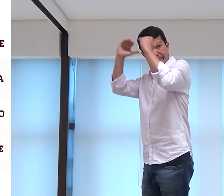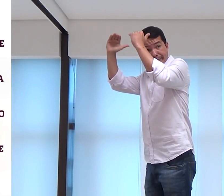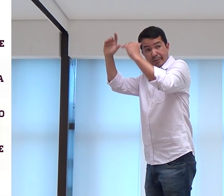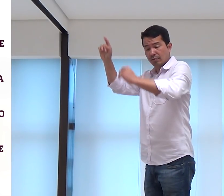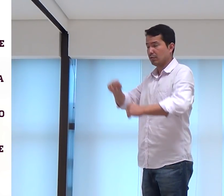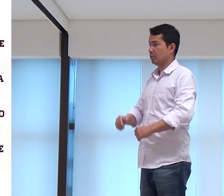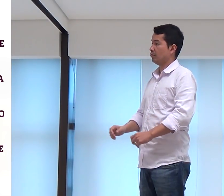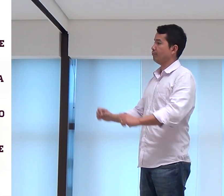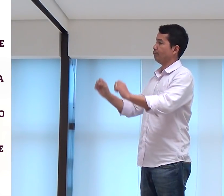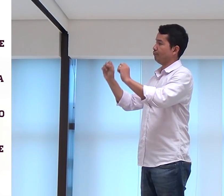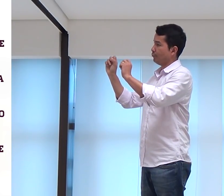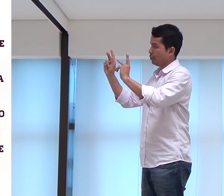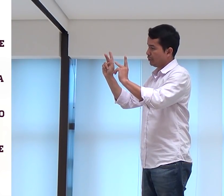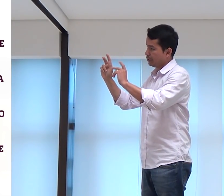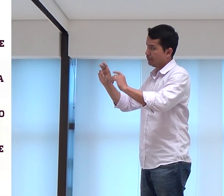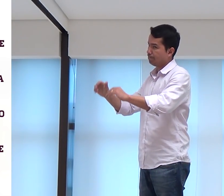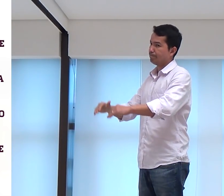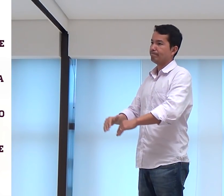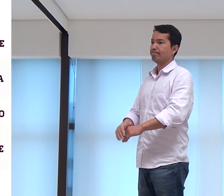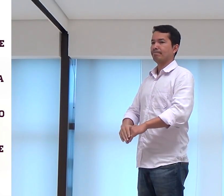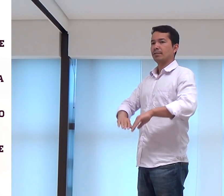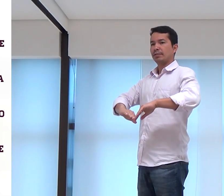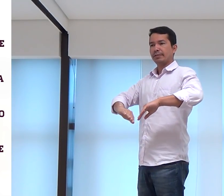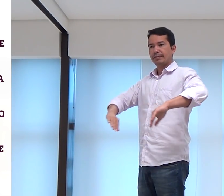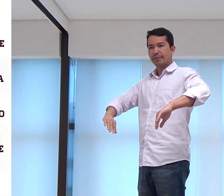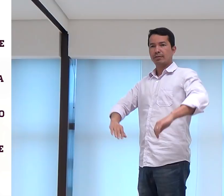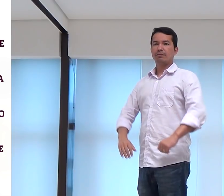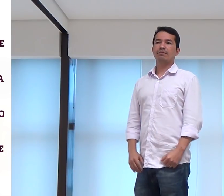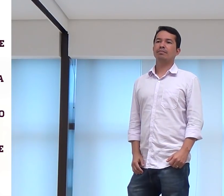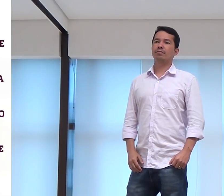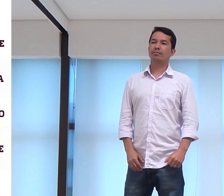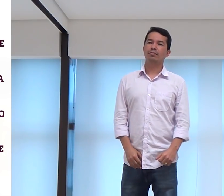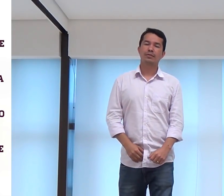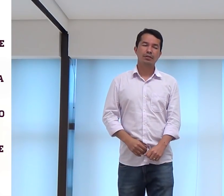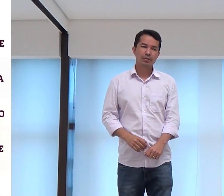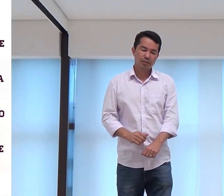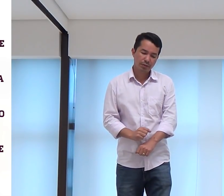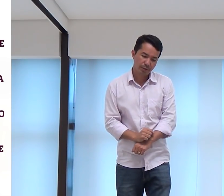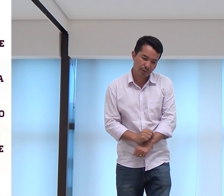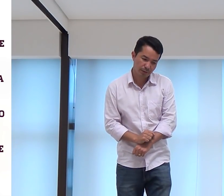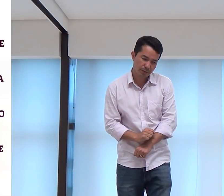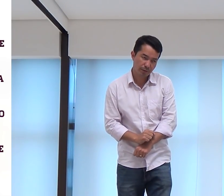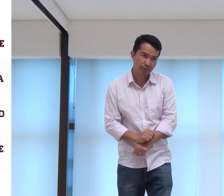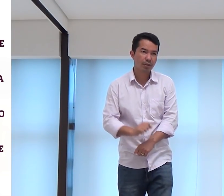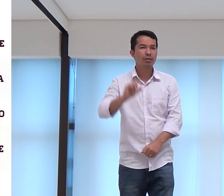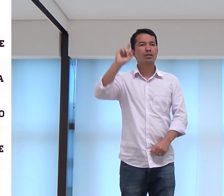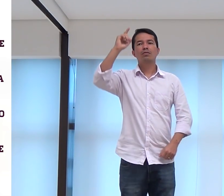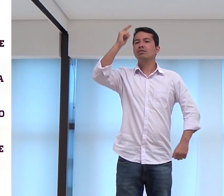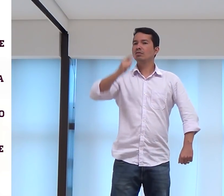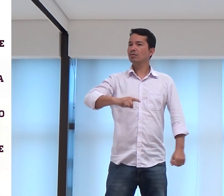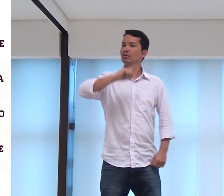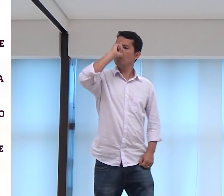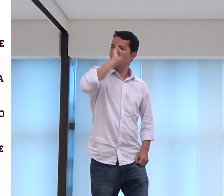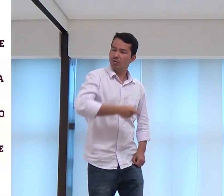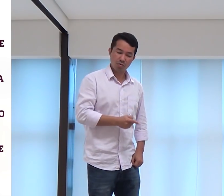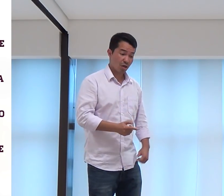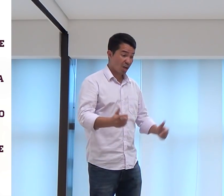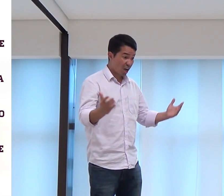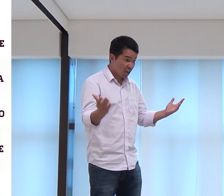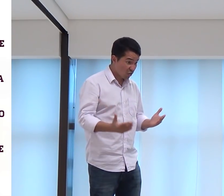Mas Deus, né? Deus é Deus, então vou fazer conforme a sua vontade. E então Deus passou, e Deus